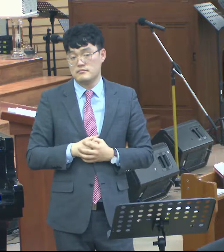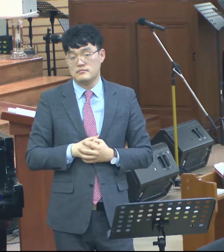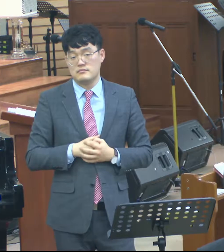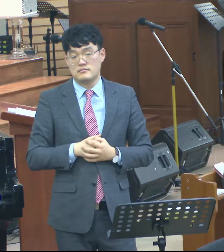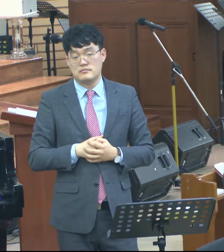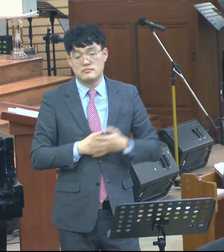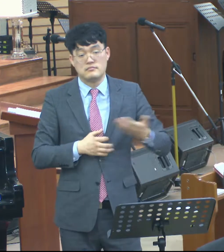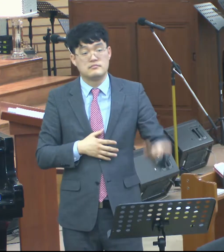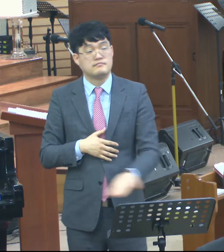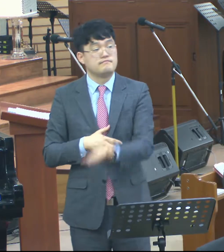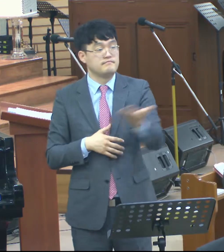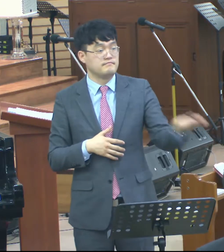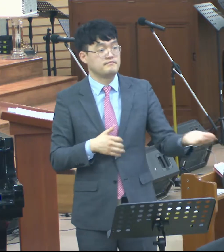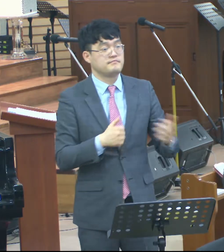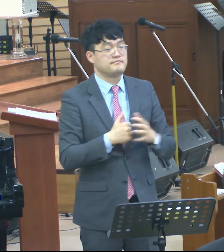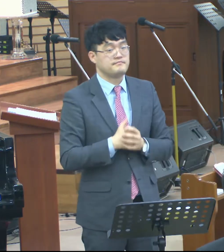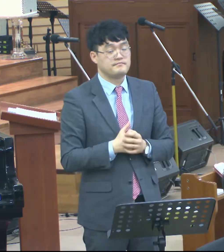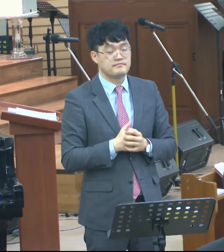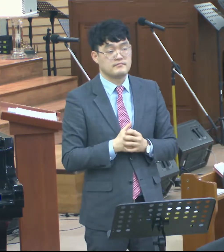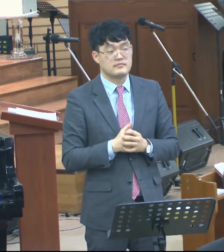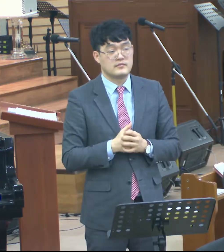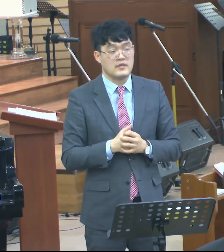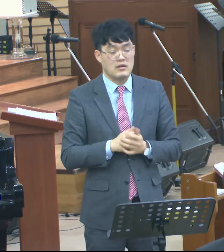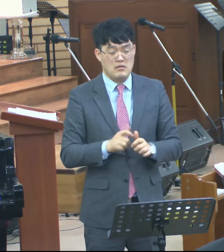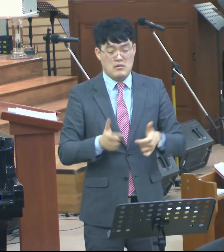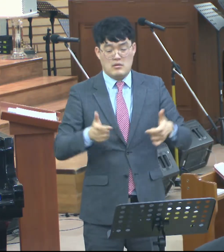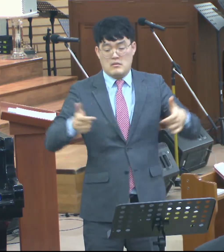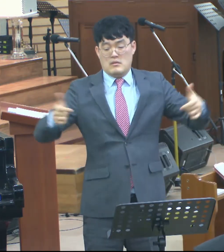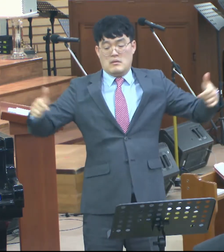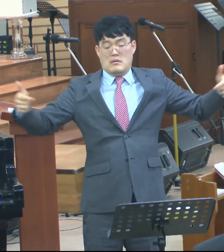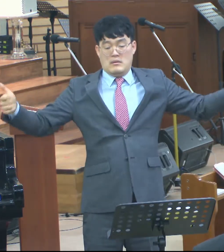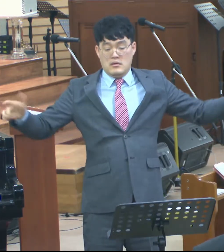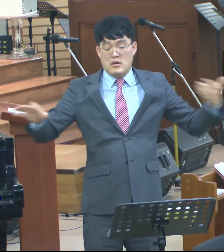성도 여러분, 커져만 가면요 망하는 거예요.